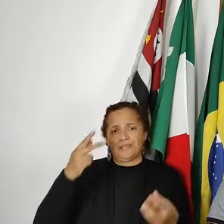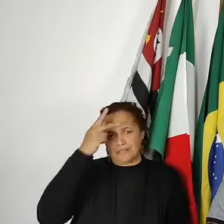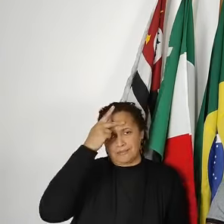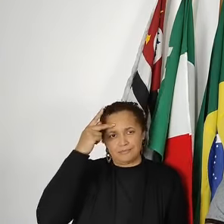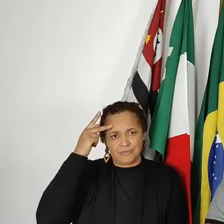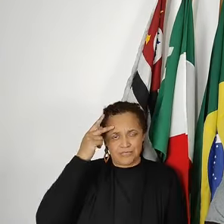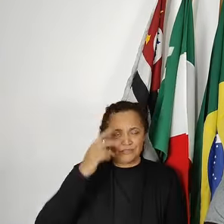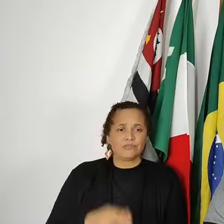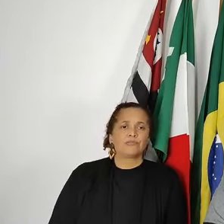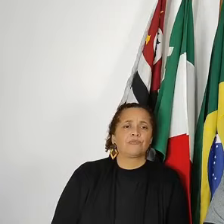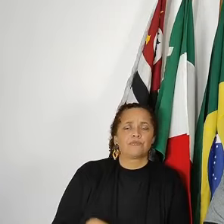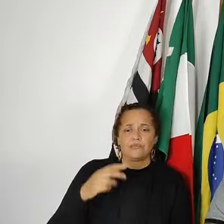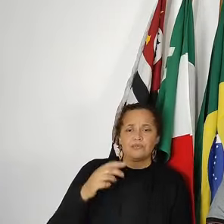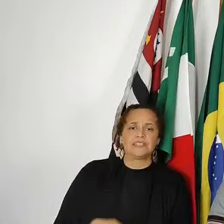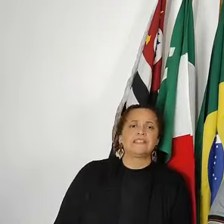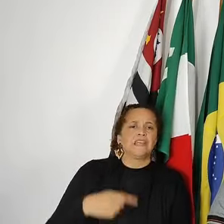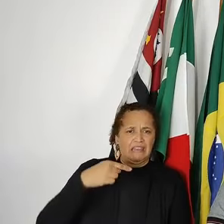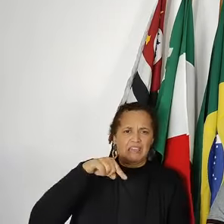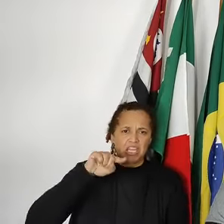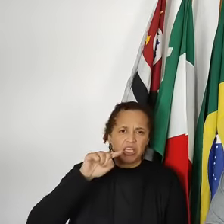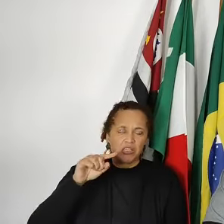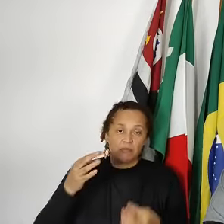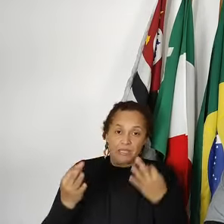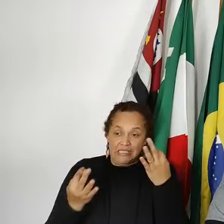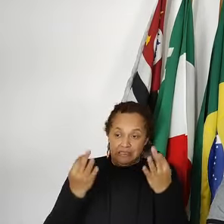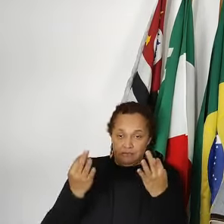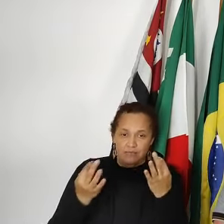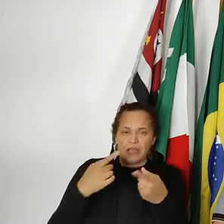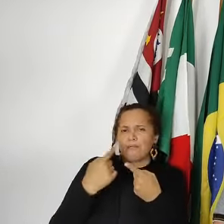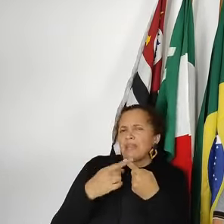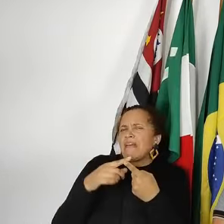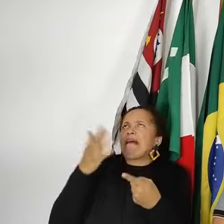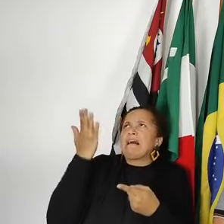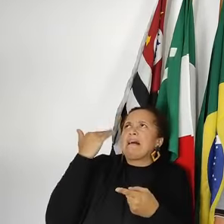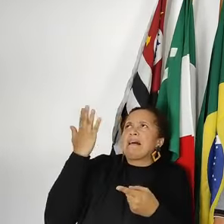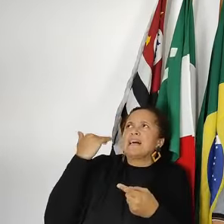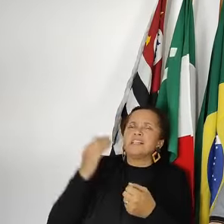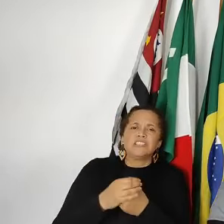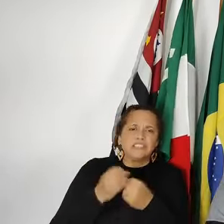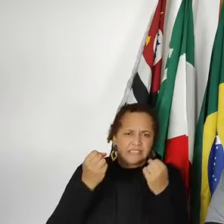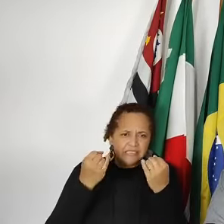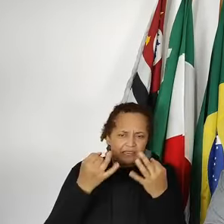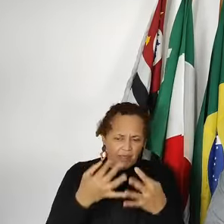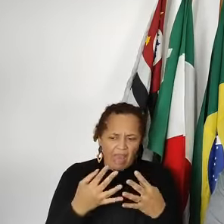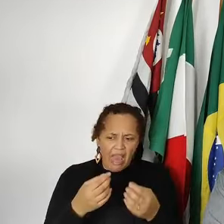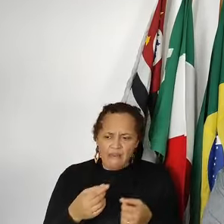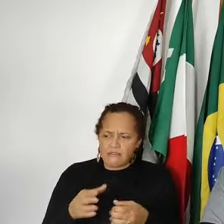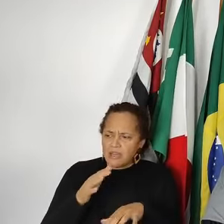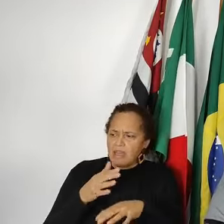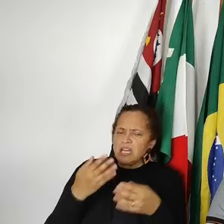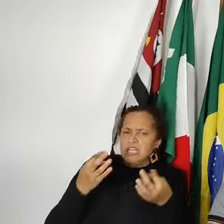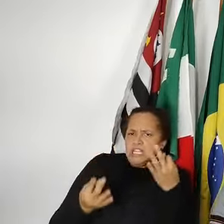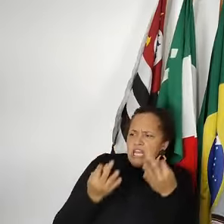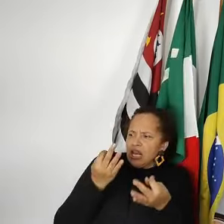tratam a terapia. Antigamente você falava terapia, né? As pessoas se assustavam, né? Falavam que você tem algum problema, você está doente, né?